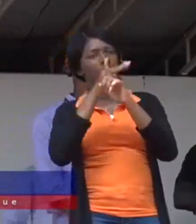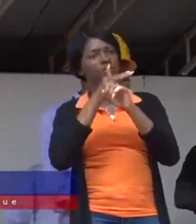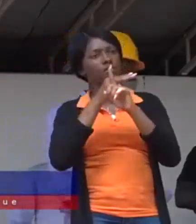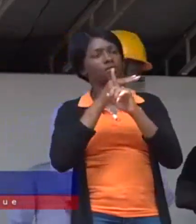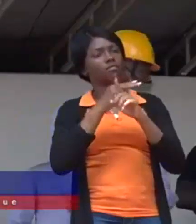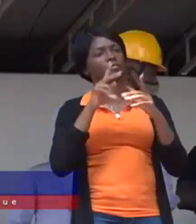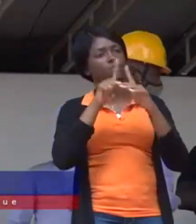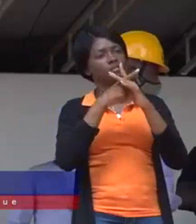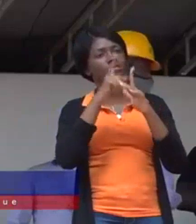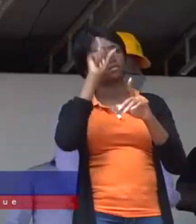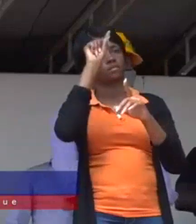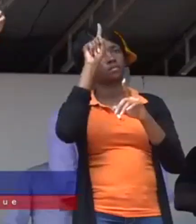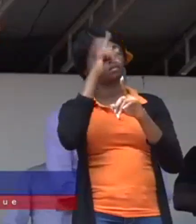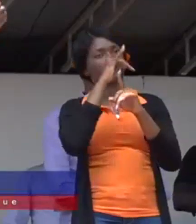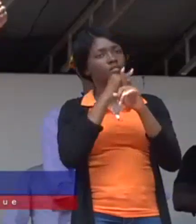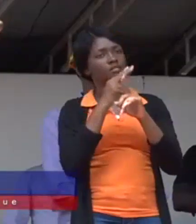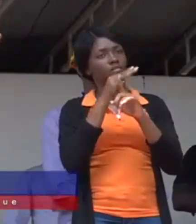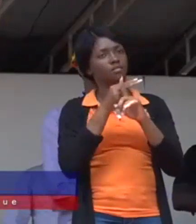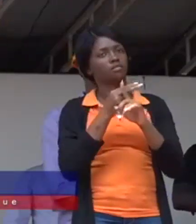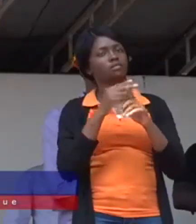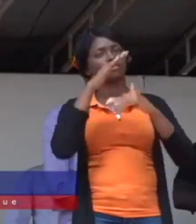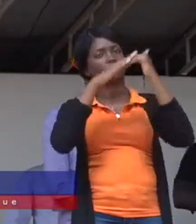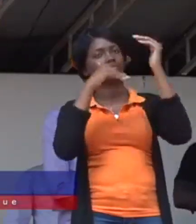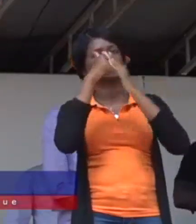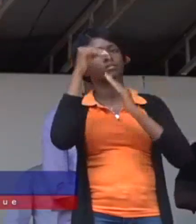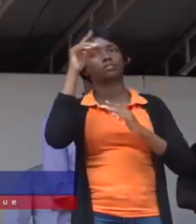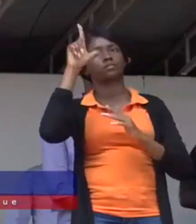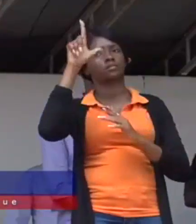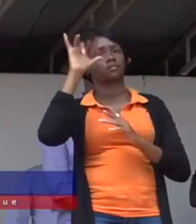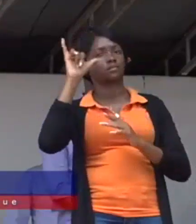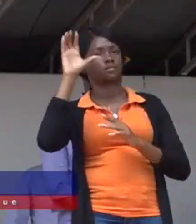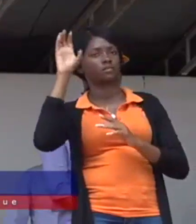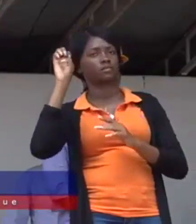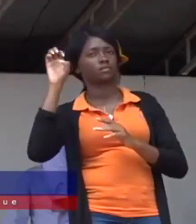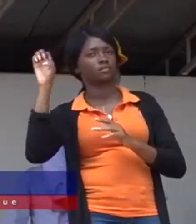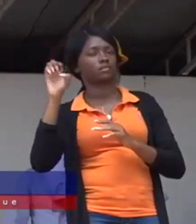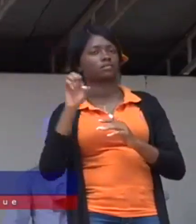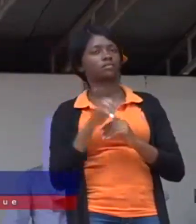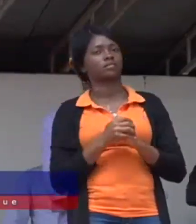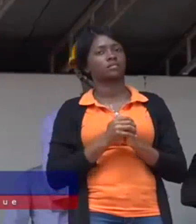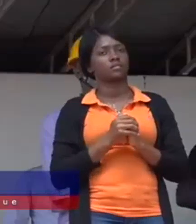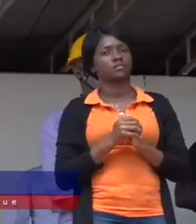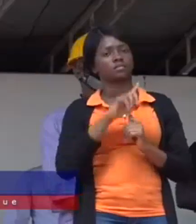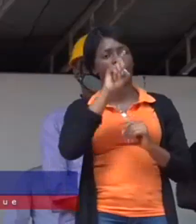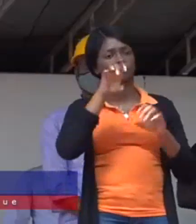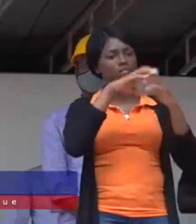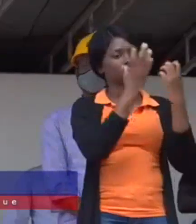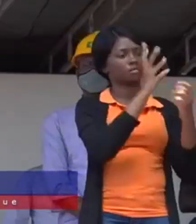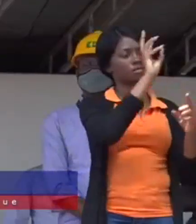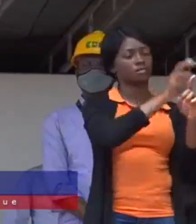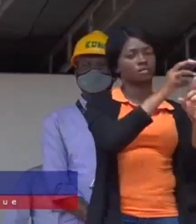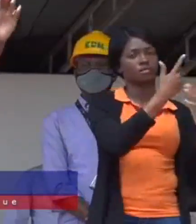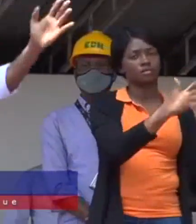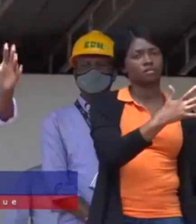21 septembre. Construction lycée d'excellence, ça me dit dans la campagne là. L'autre monde fin fait 6e